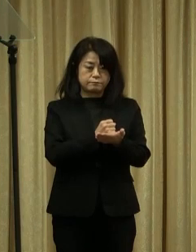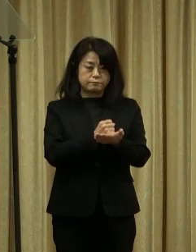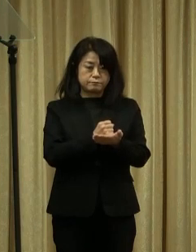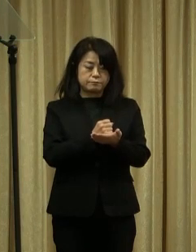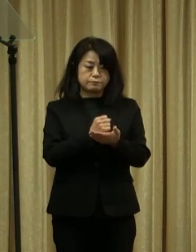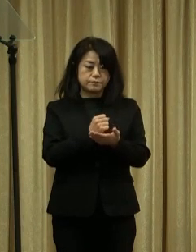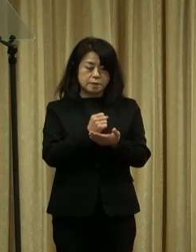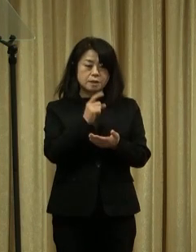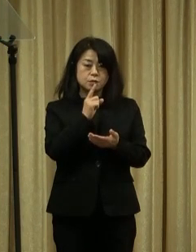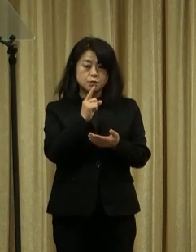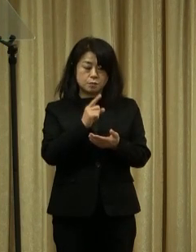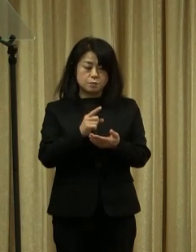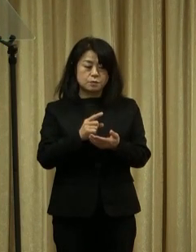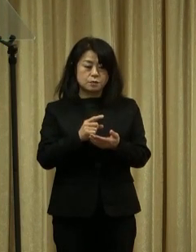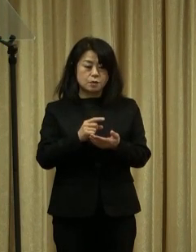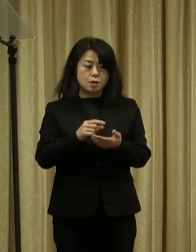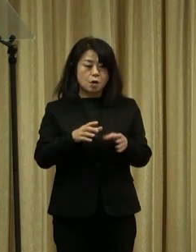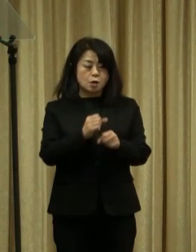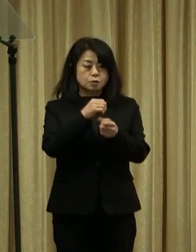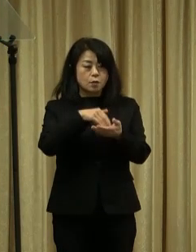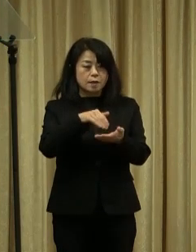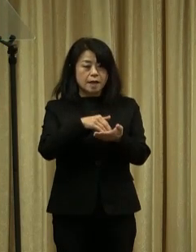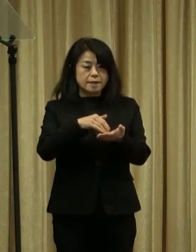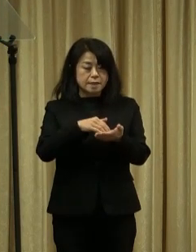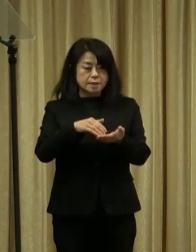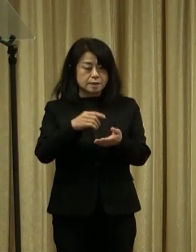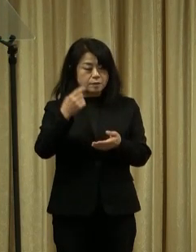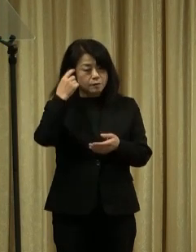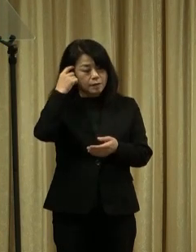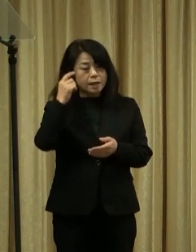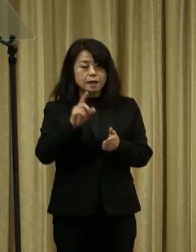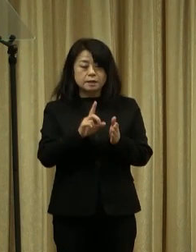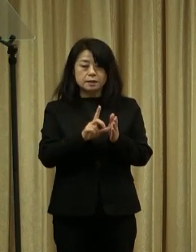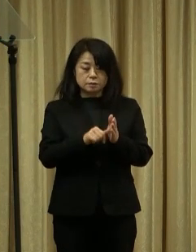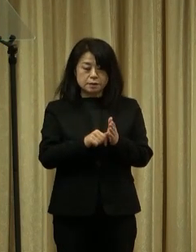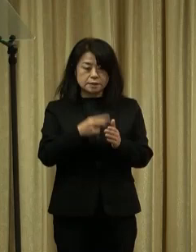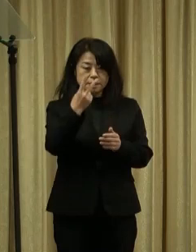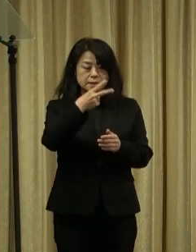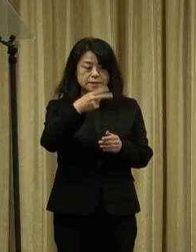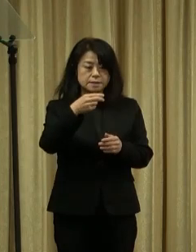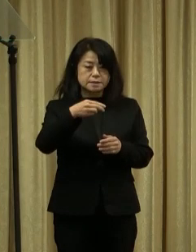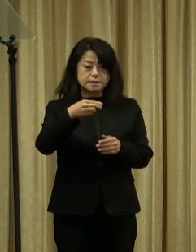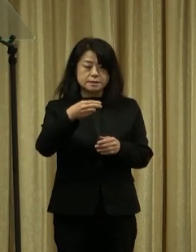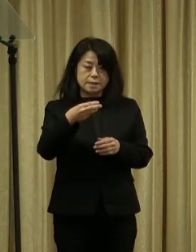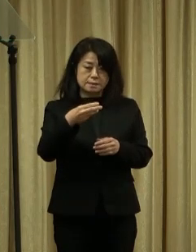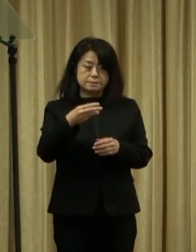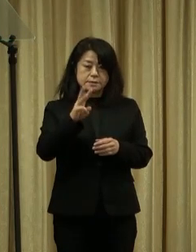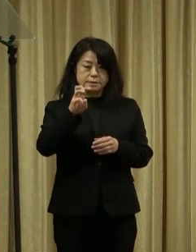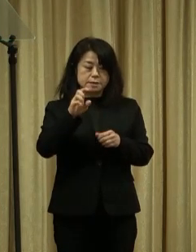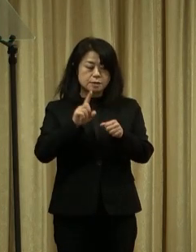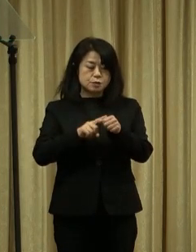計算をしますと2030年を超えると、これがすごい人口減少さらに加速度的に、少子化さらに加